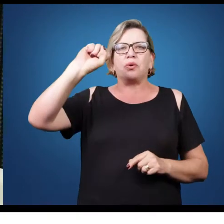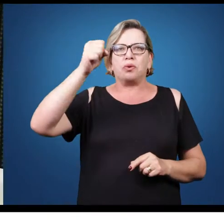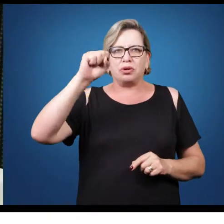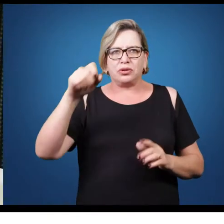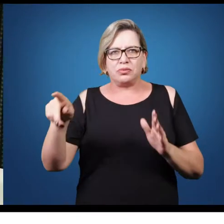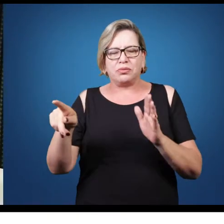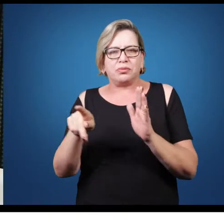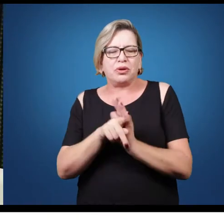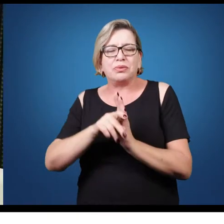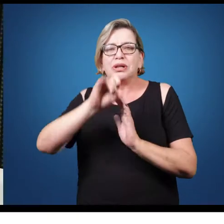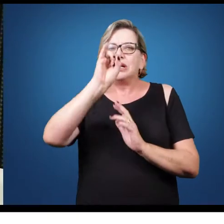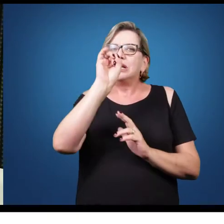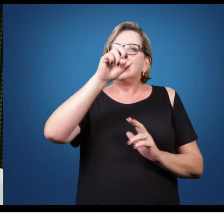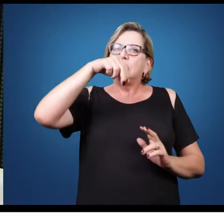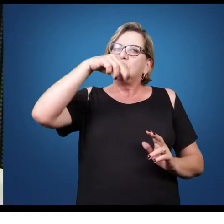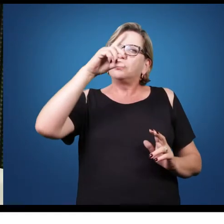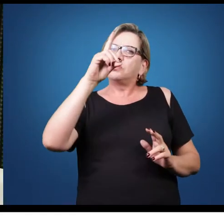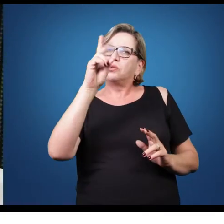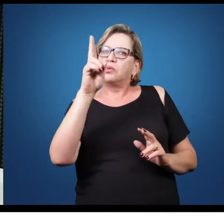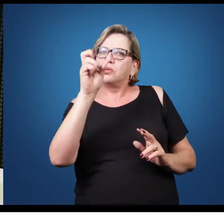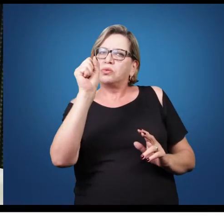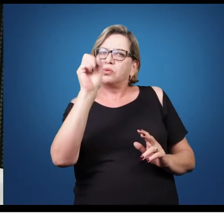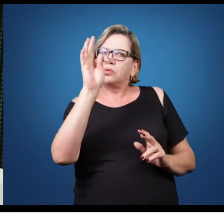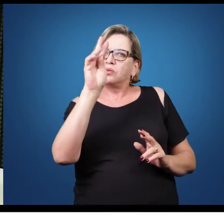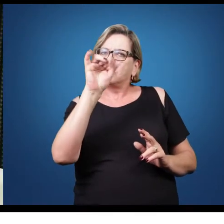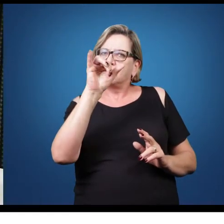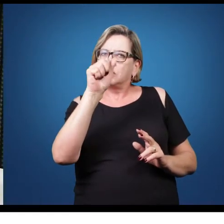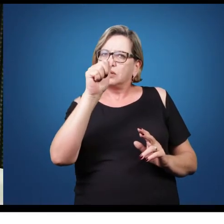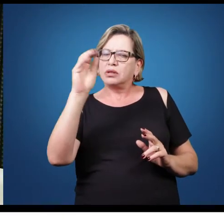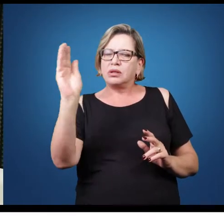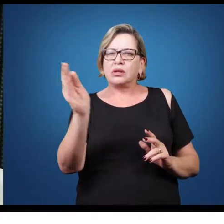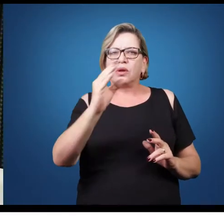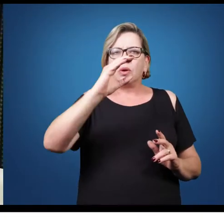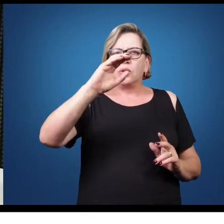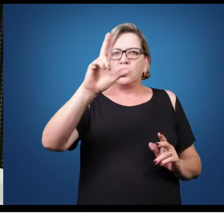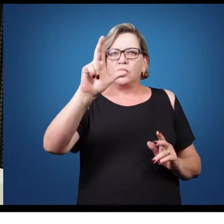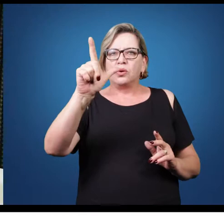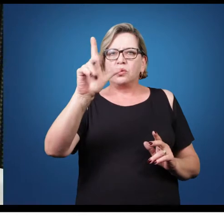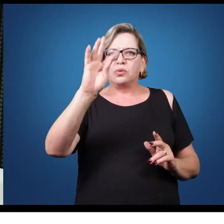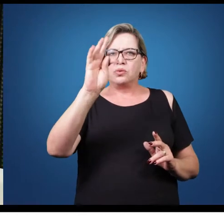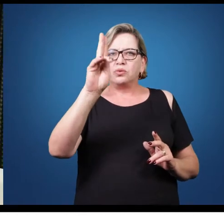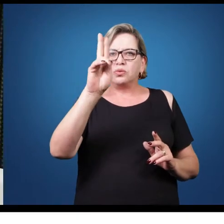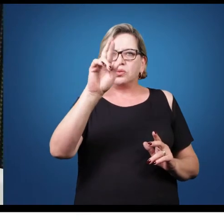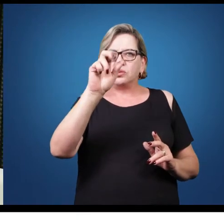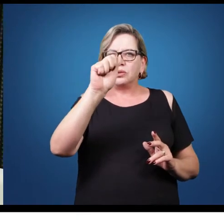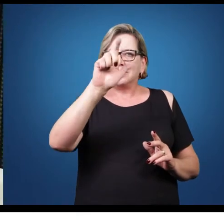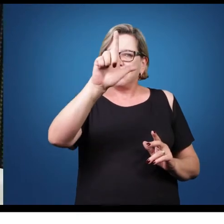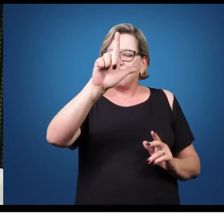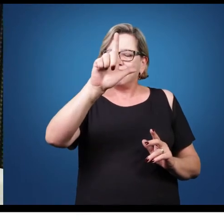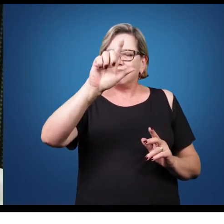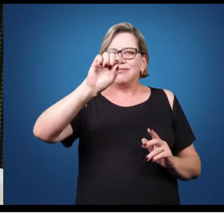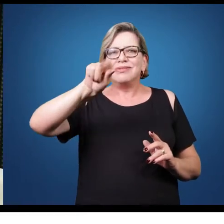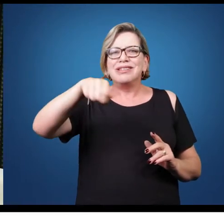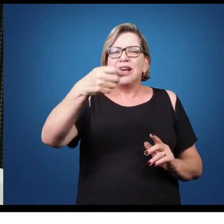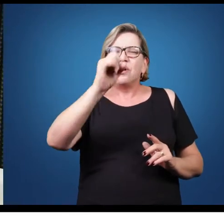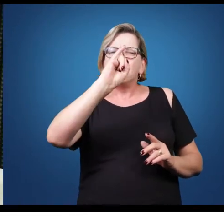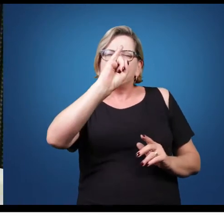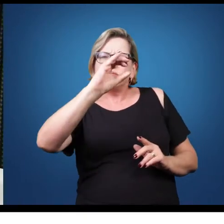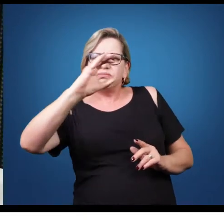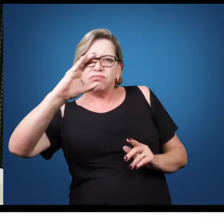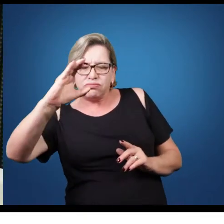indústria cultural e aí sim falar um pouco daquela música que é comumente chamada de música popular nem